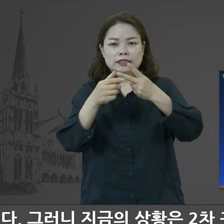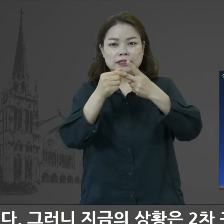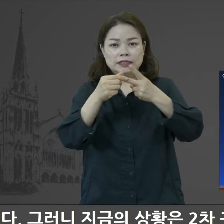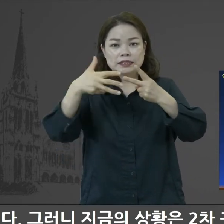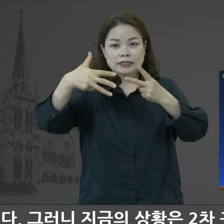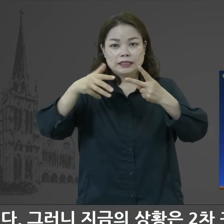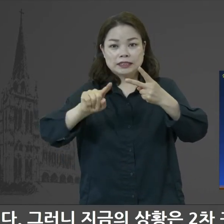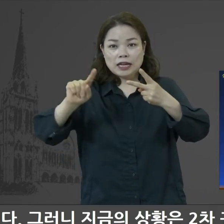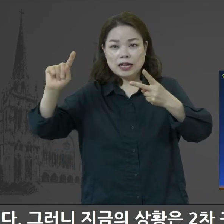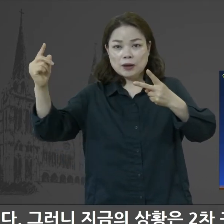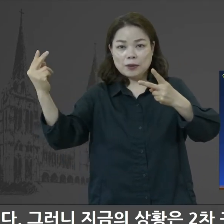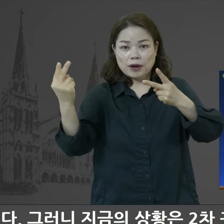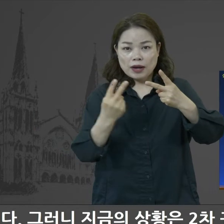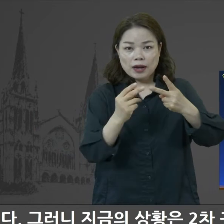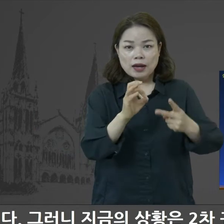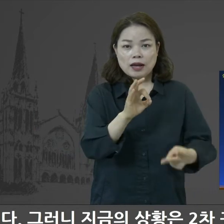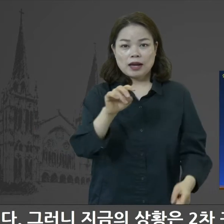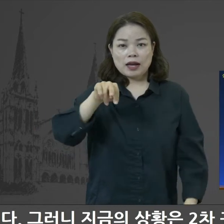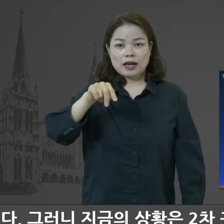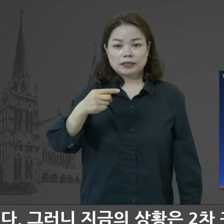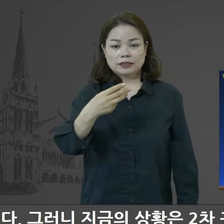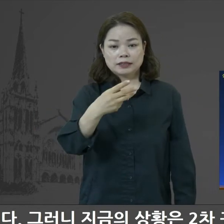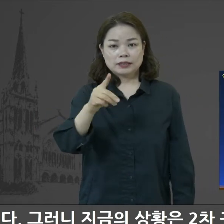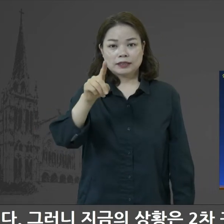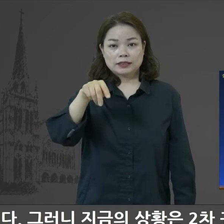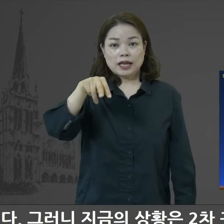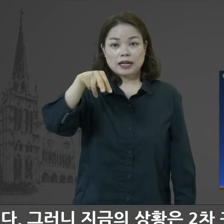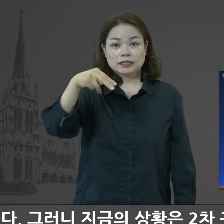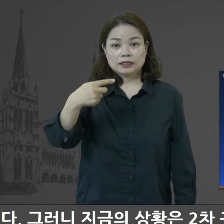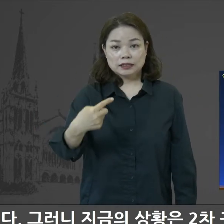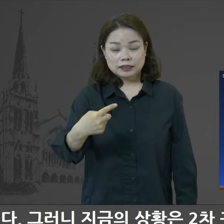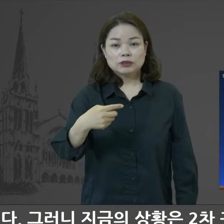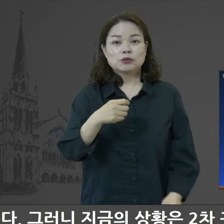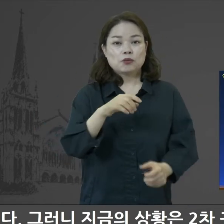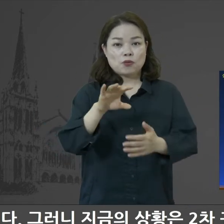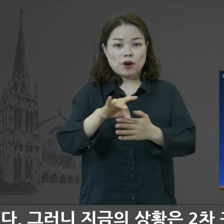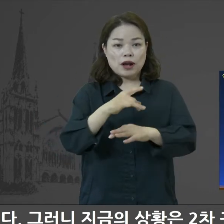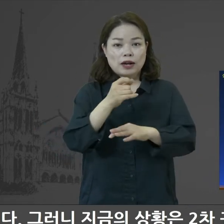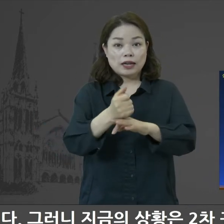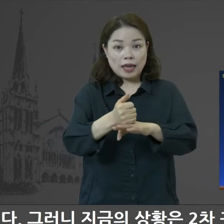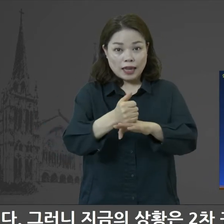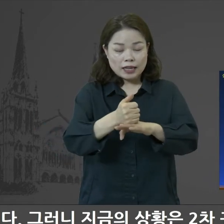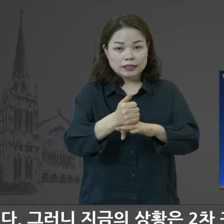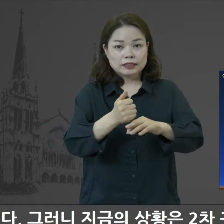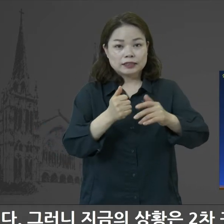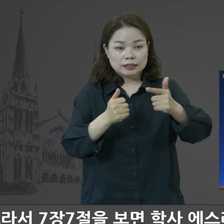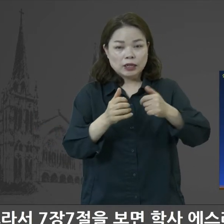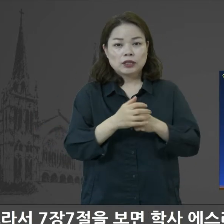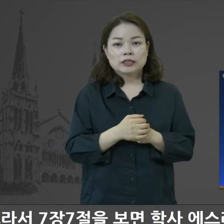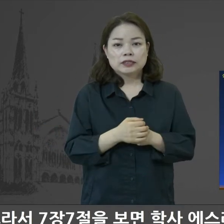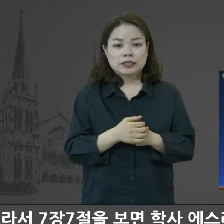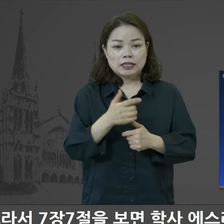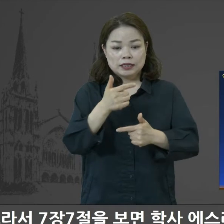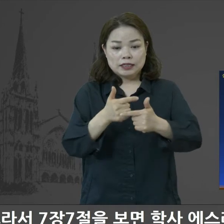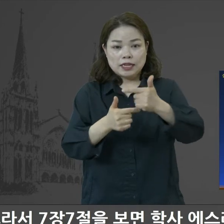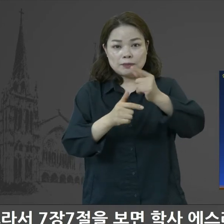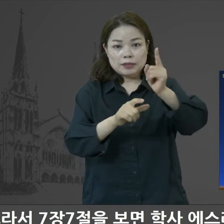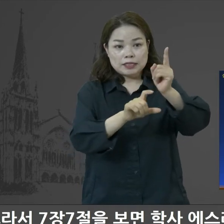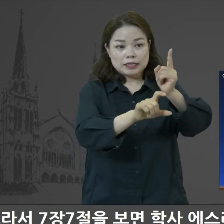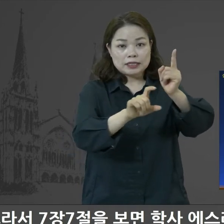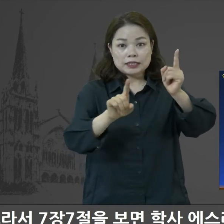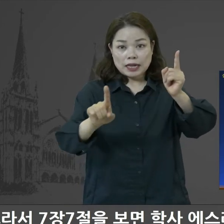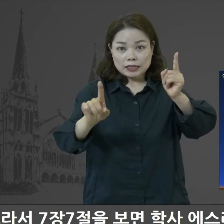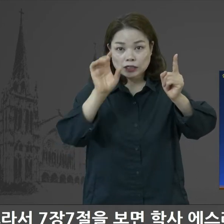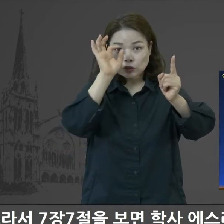때가 아닥사스다 왕 제7년이다 라고 기록되어져 있습니다. 그리고 오늘 느헤미야서 1장 1절의